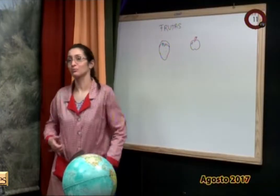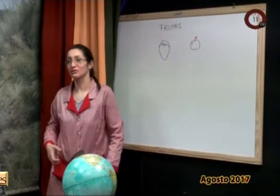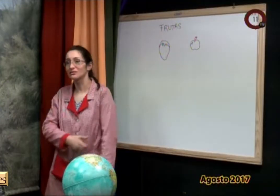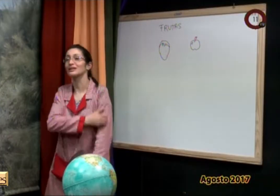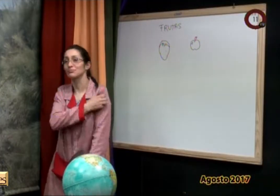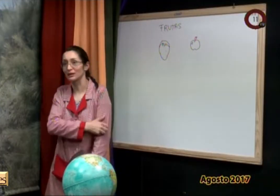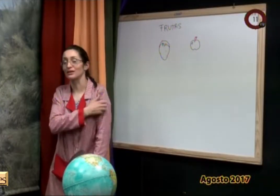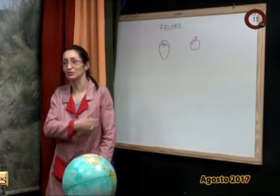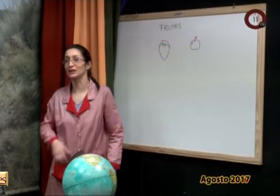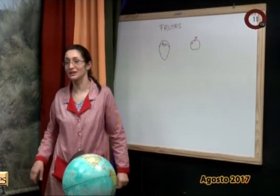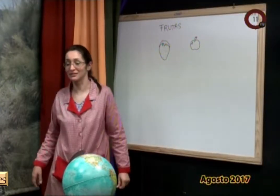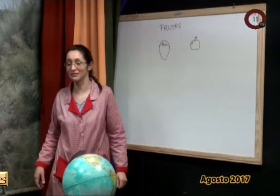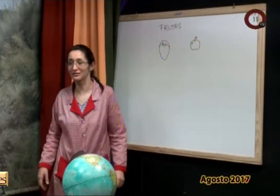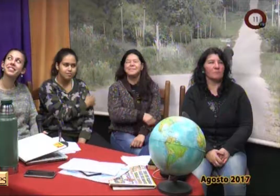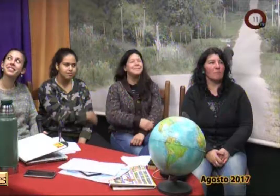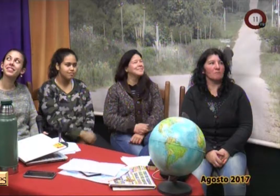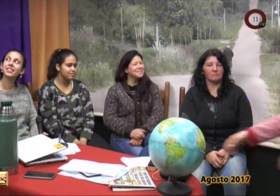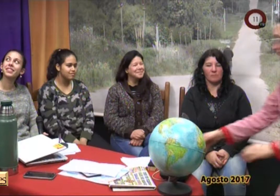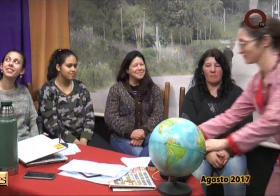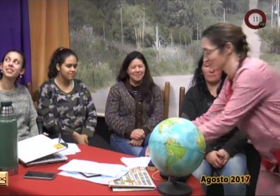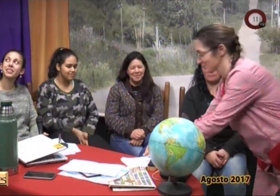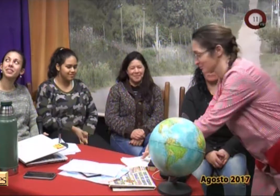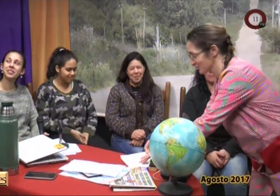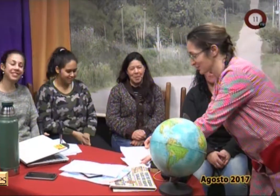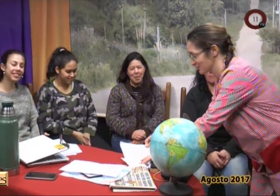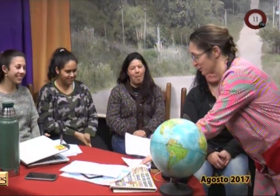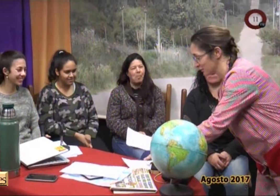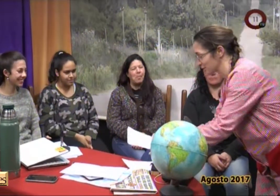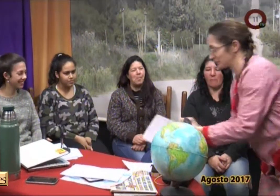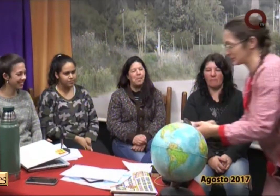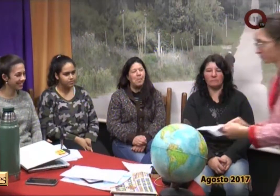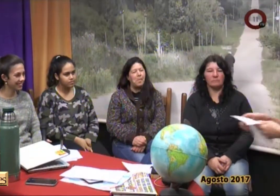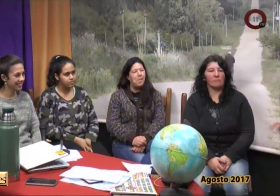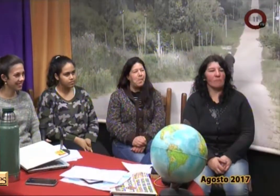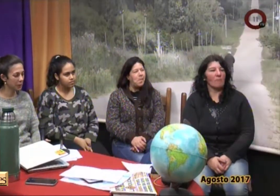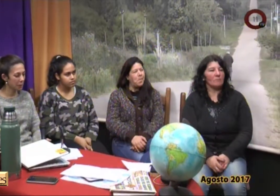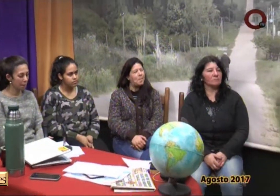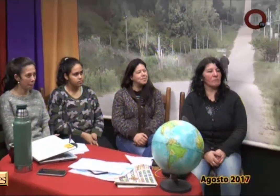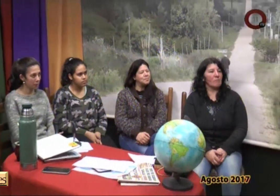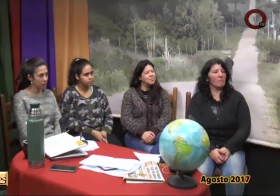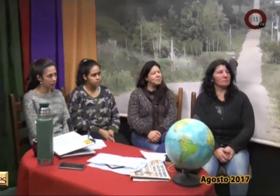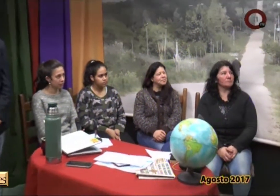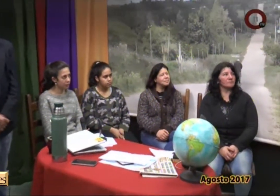Sí No, me estaba mirando las cámaras Perdóname Manzana Muy bien Pera